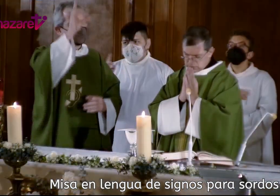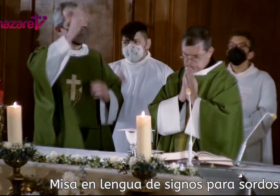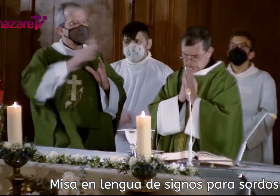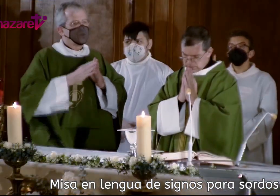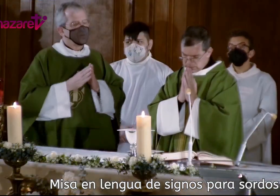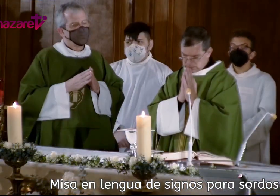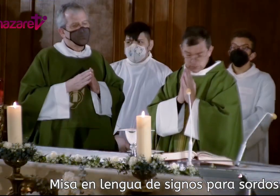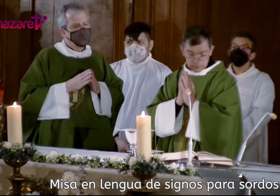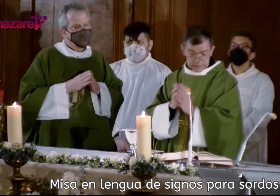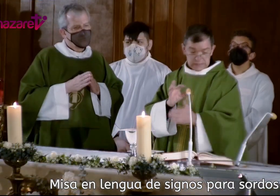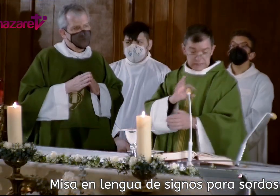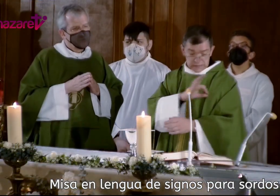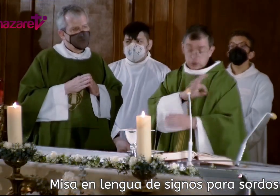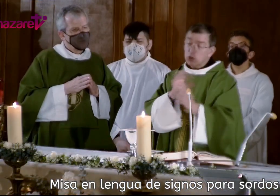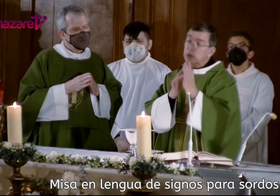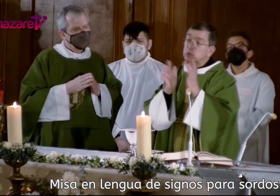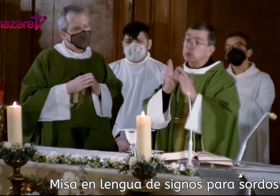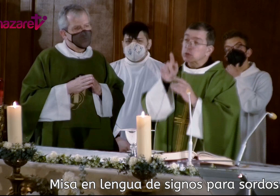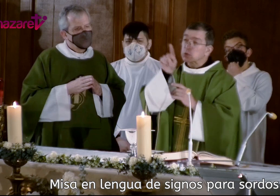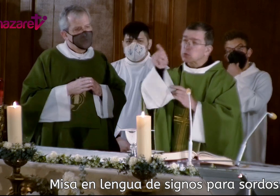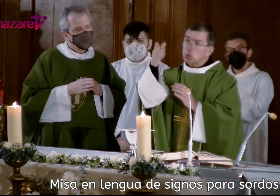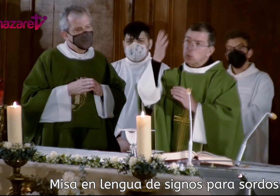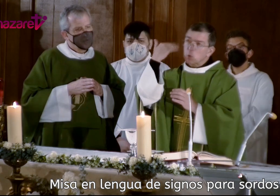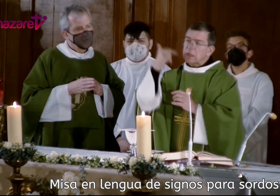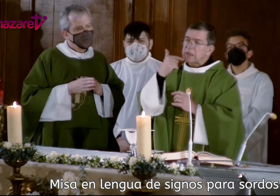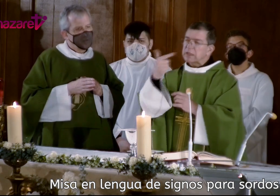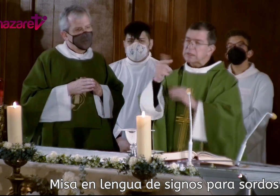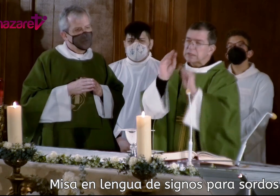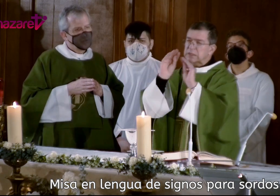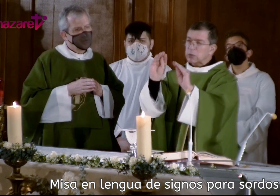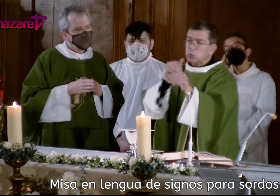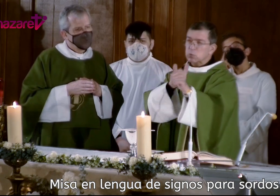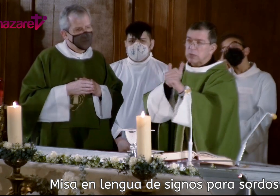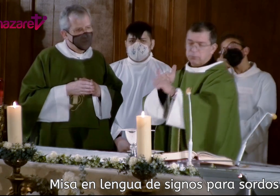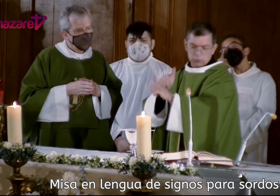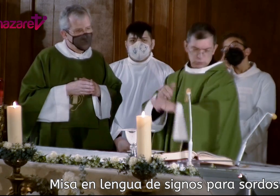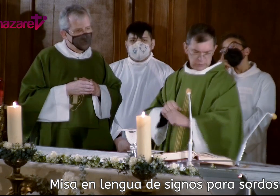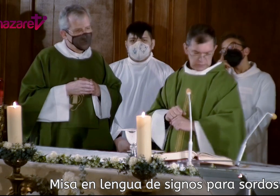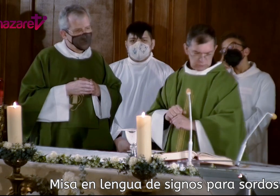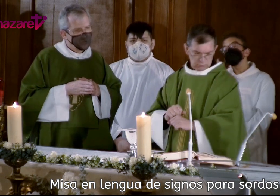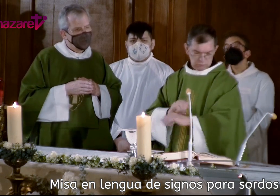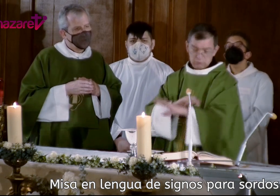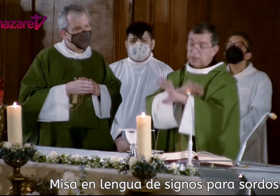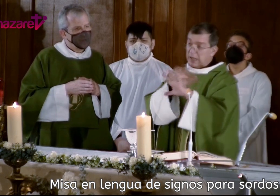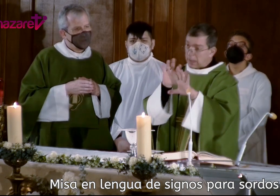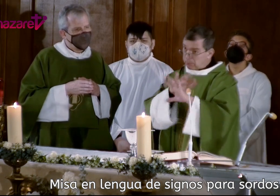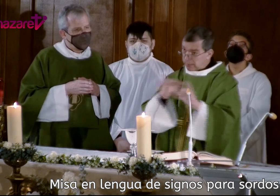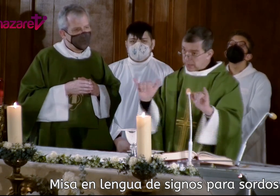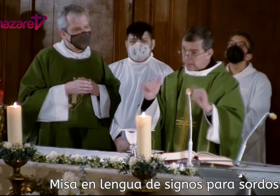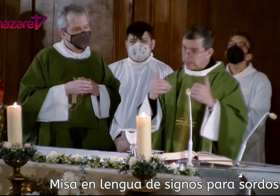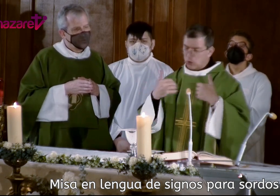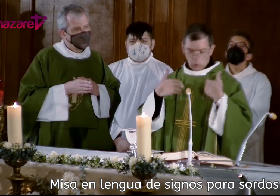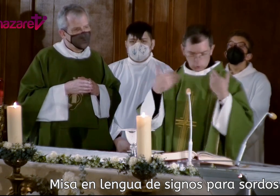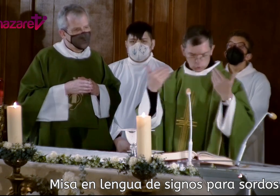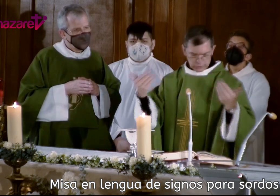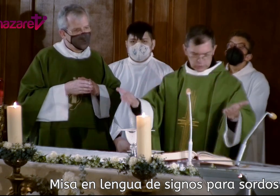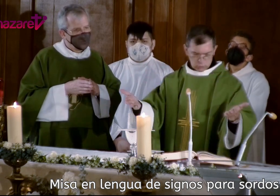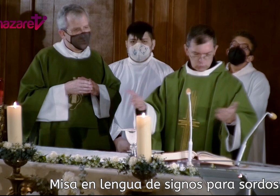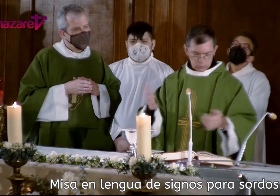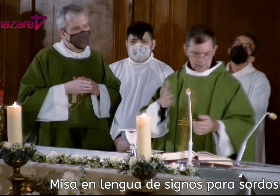Señor. Señor Jesucristo, que dijiste a tus apóstoles: la paz os dejo,